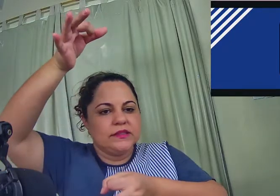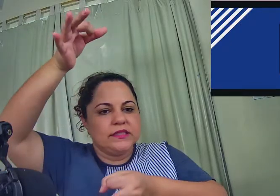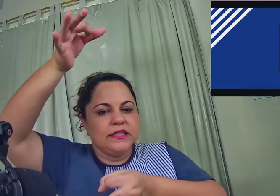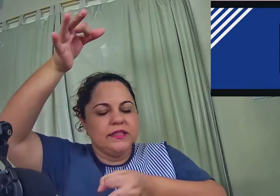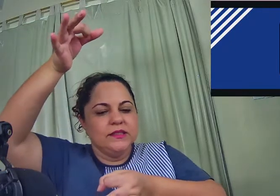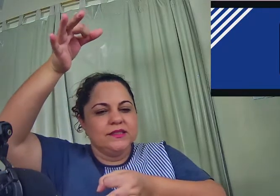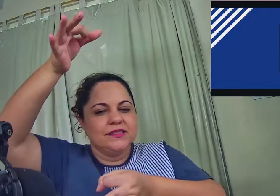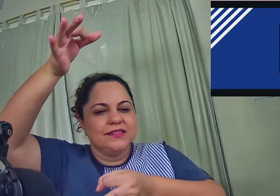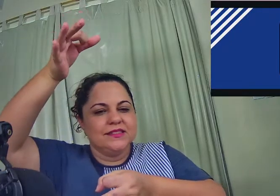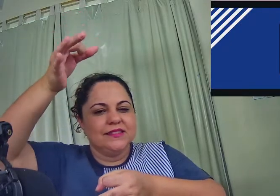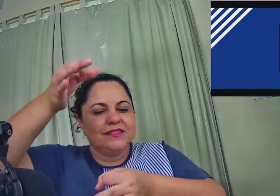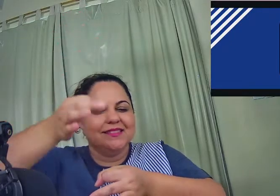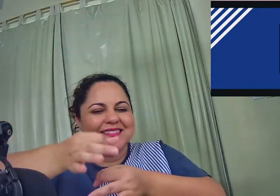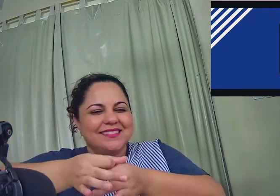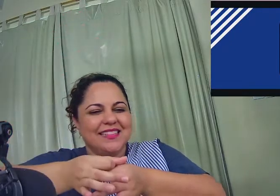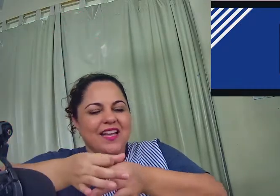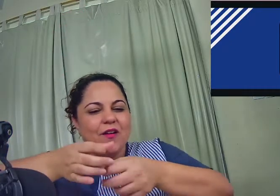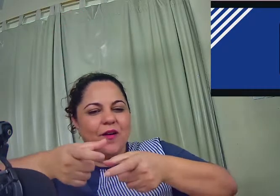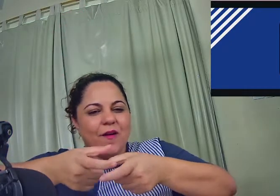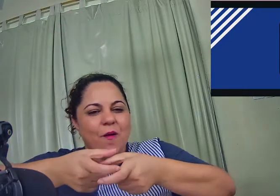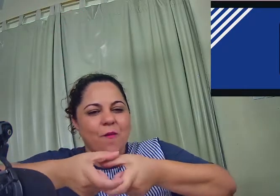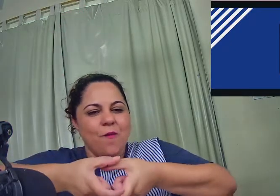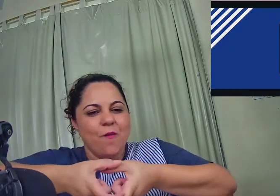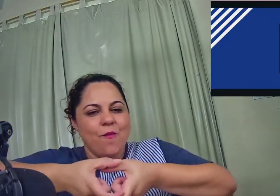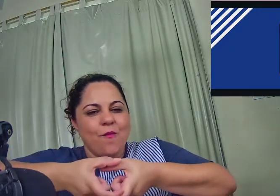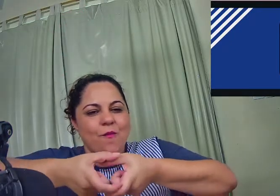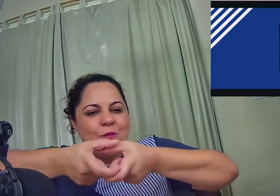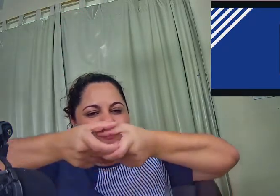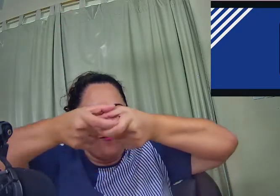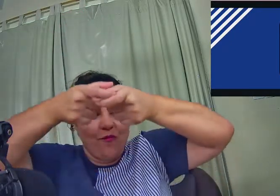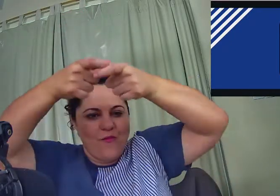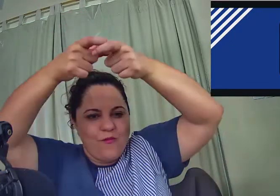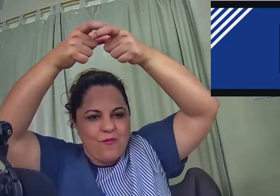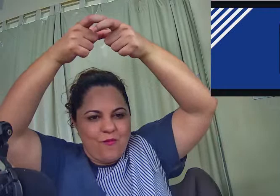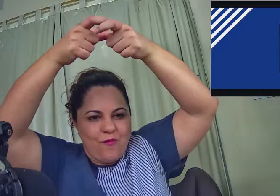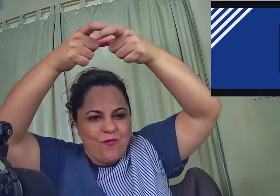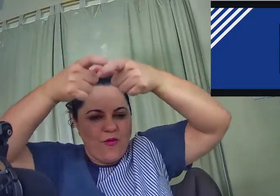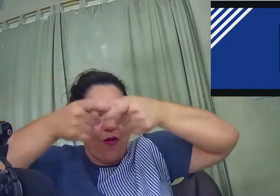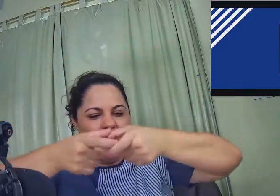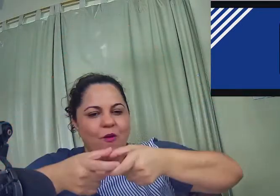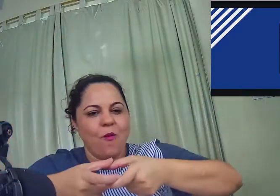Sim. Né, ó. Ó.